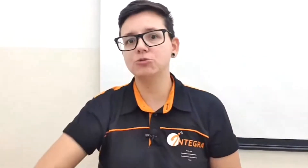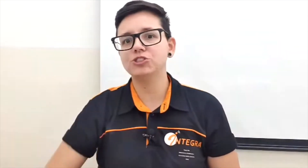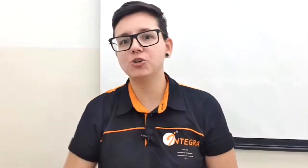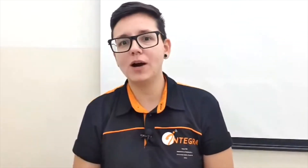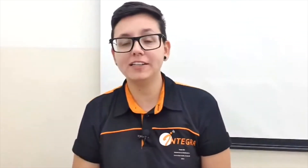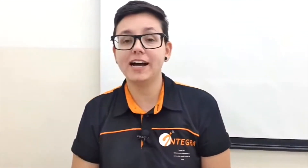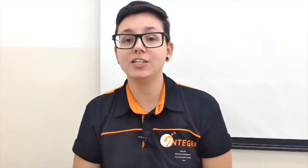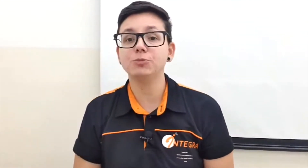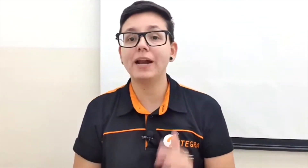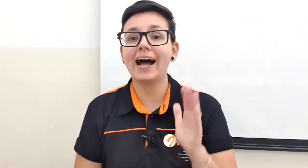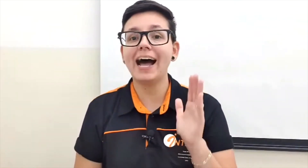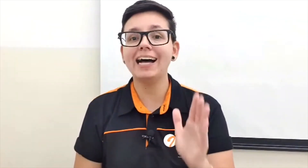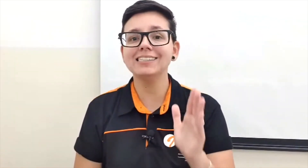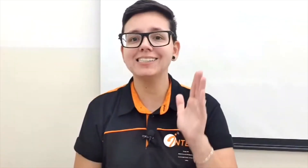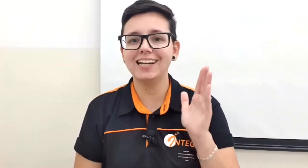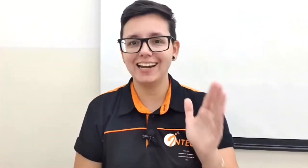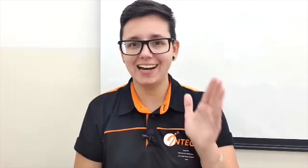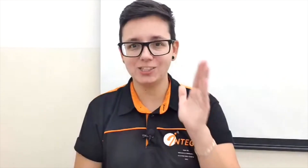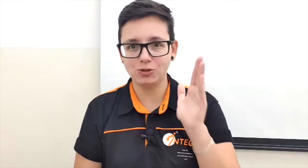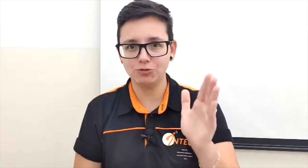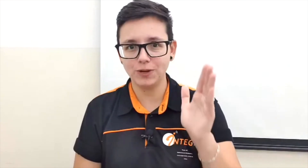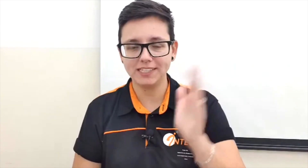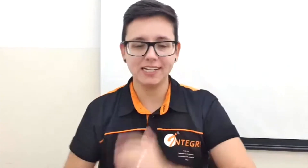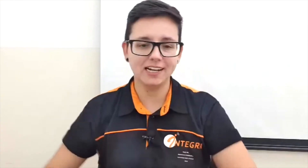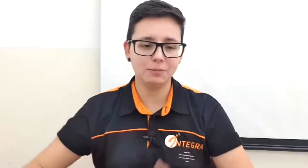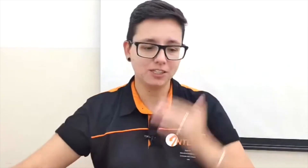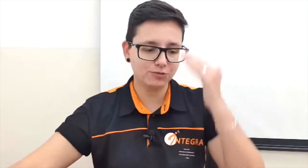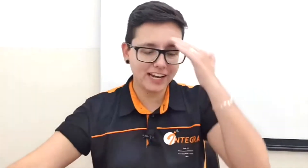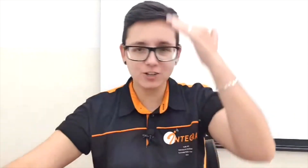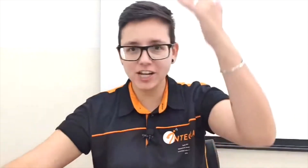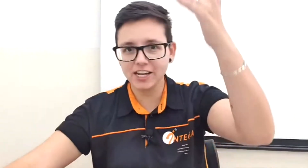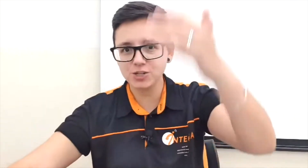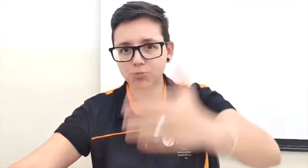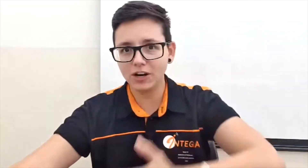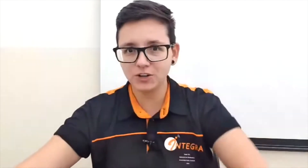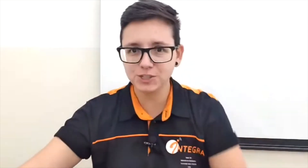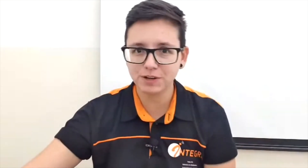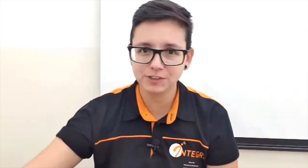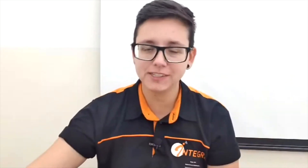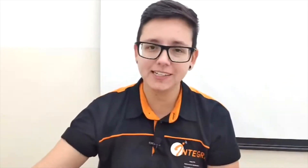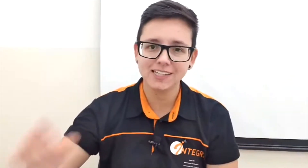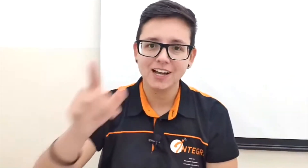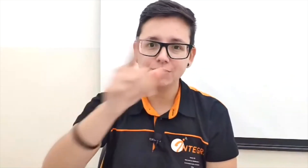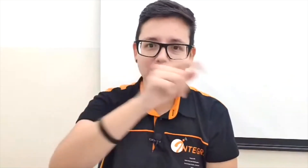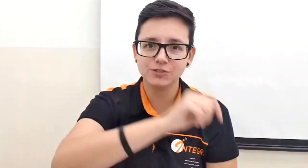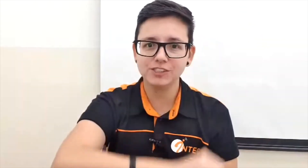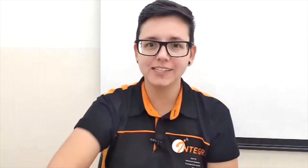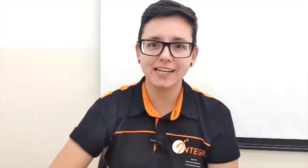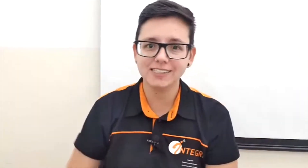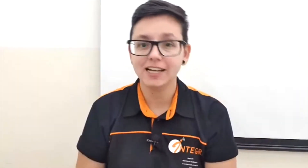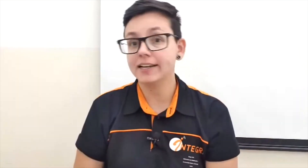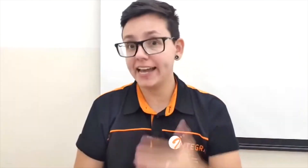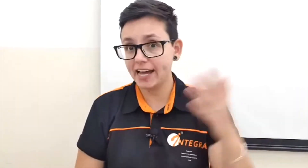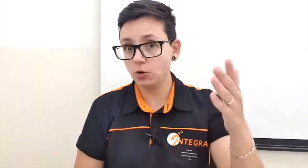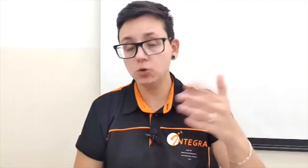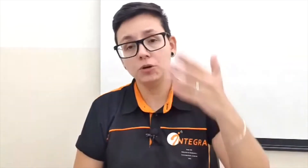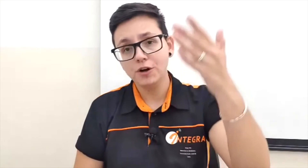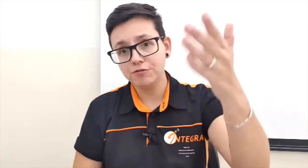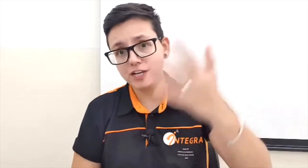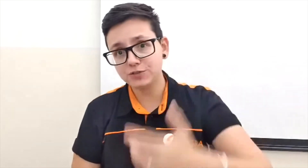de qualidade para acelerar a sua fluência na Libras. Valeu, gente! Boa noite para vocês. Vejo vocês. Quem é aluno, vejo